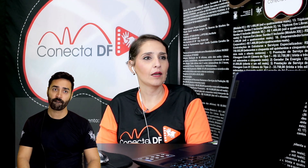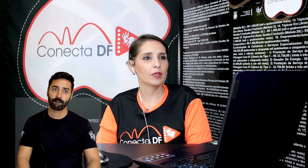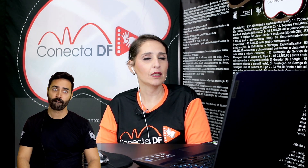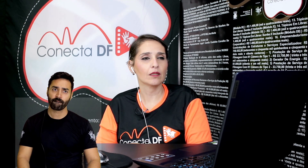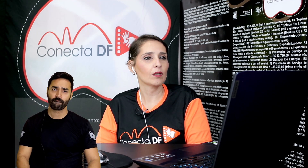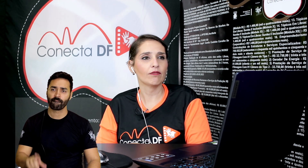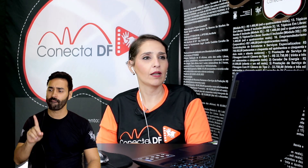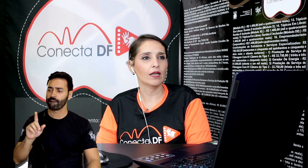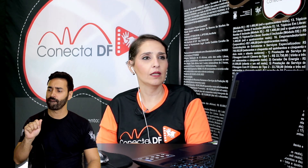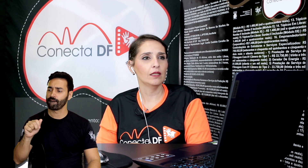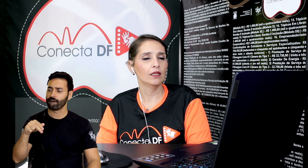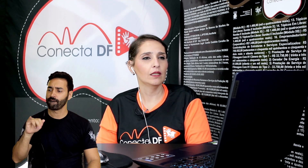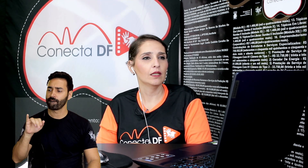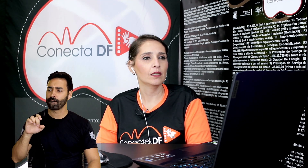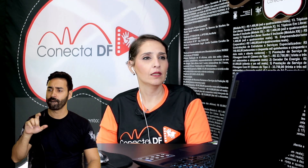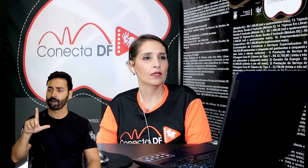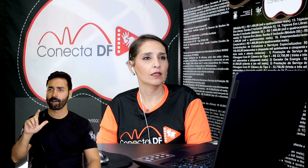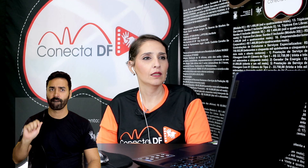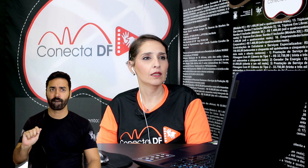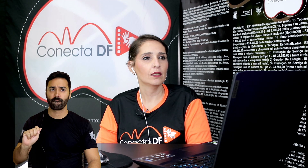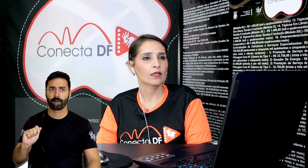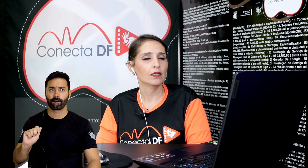Daniela Tabata, não quer falar?